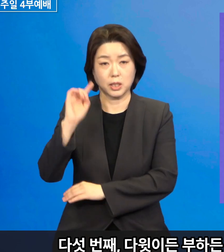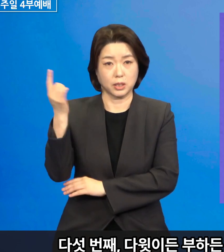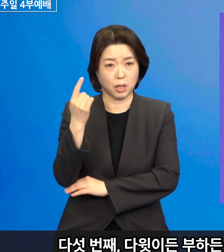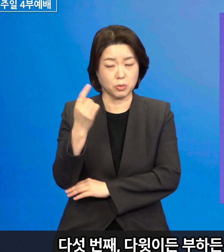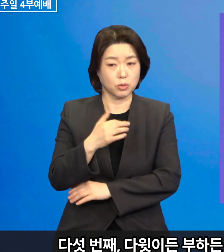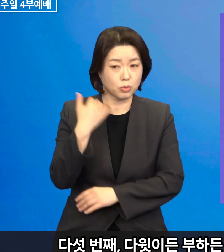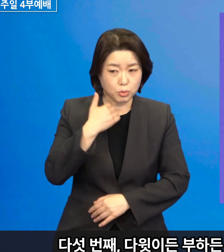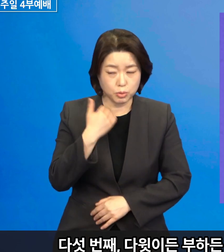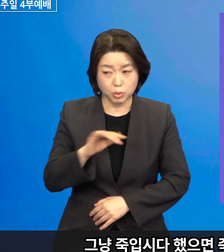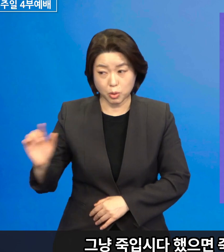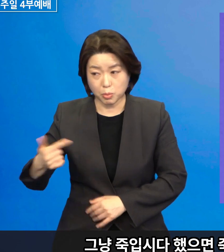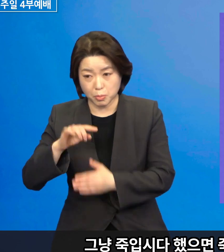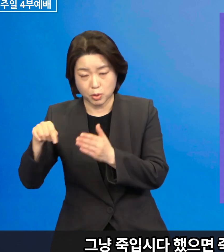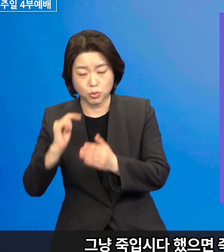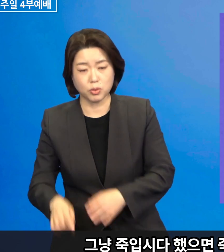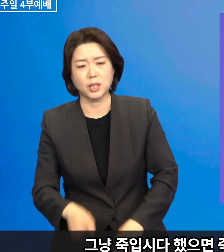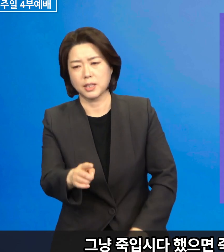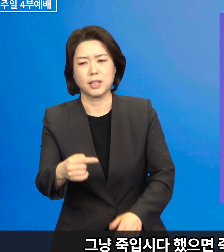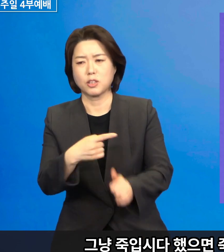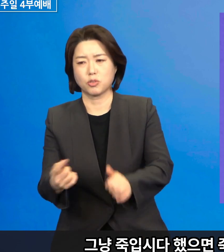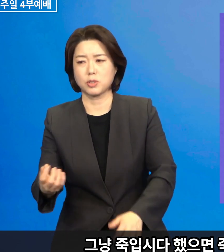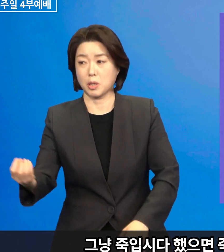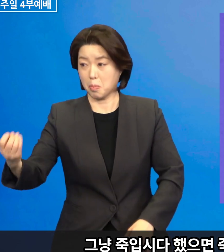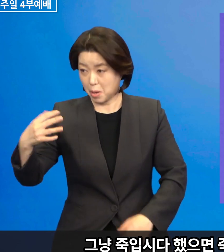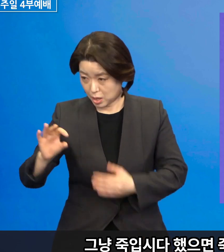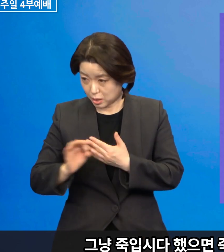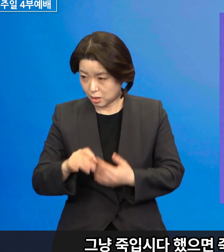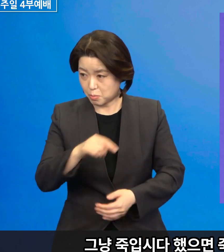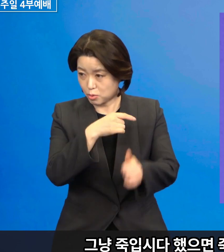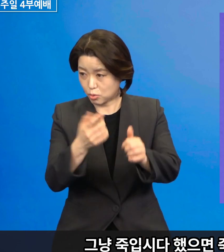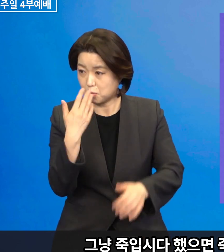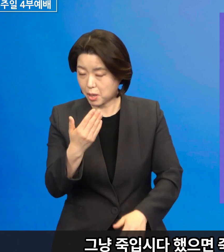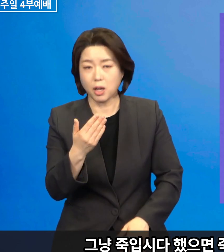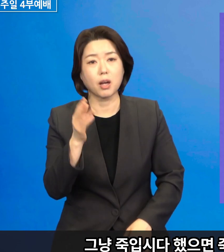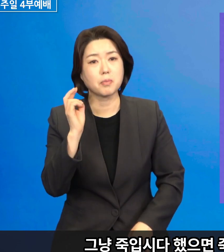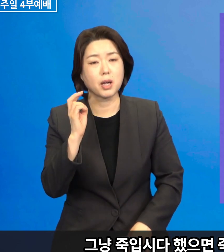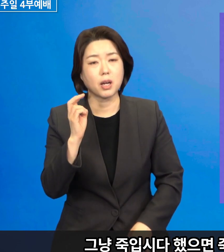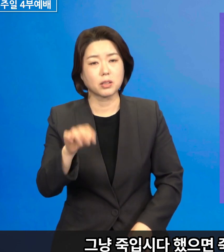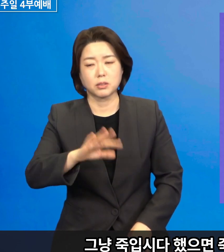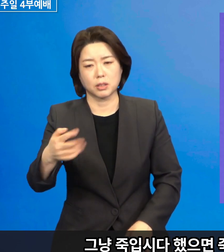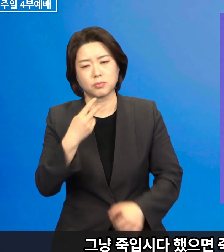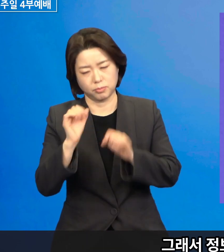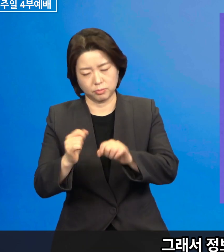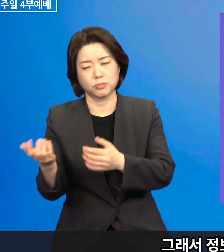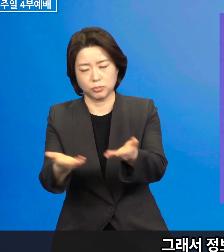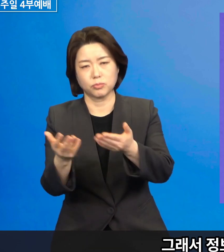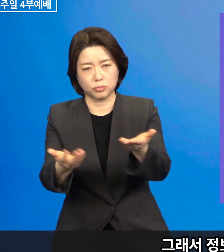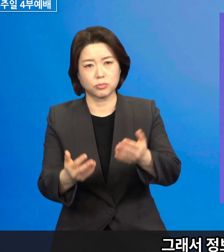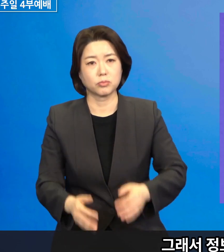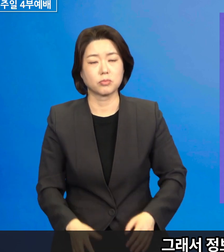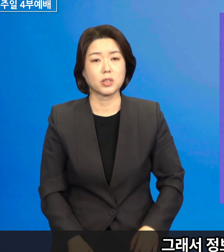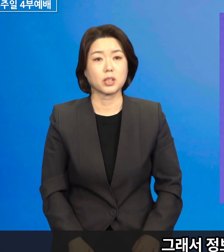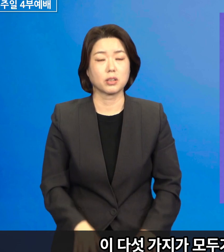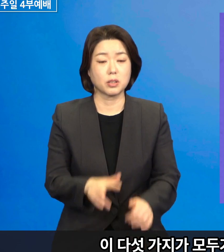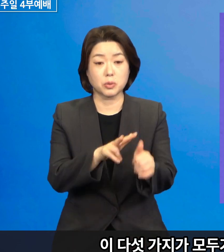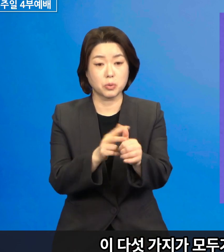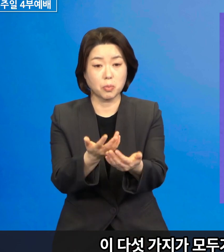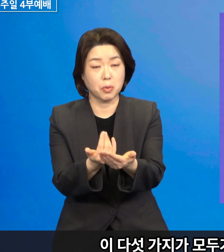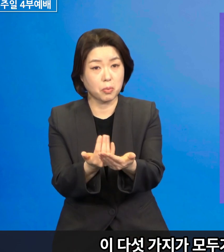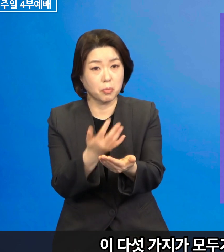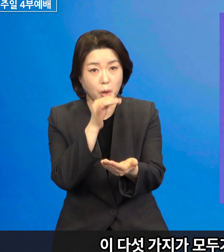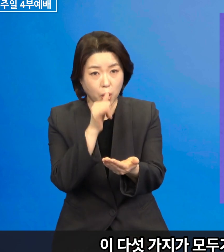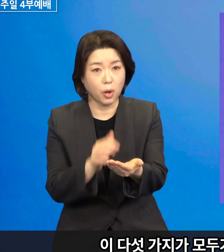600명 중에 어느 누구라도 그냥 죽입시다 했으면 죽였을 텐데 다 살려야 된다. 그래서 정보를 얻었어요.